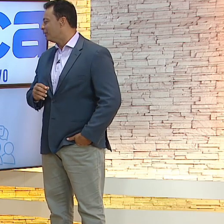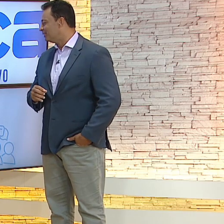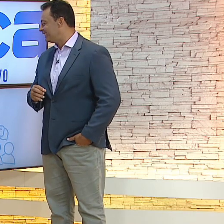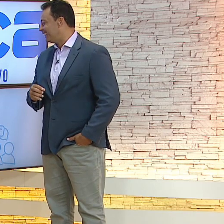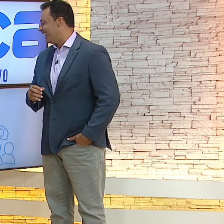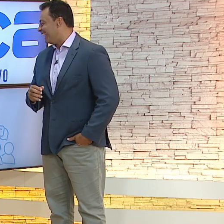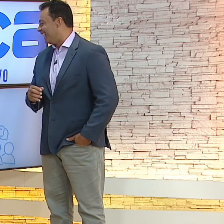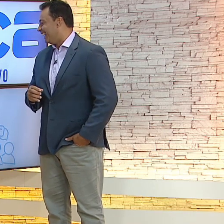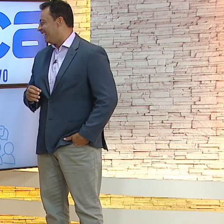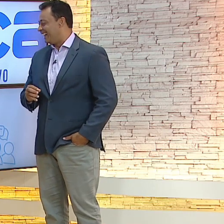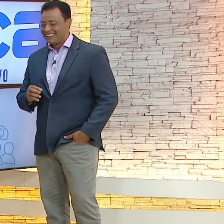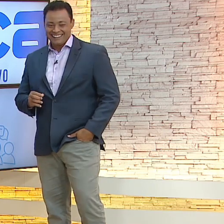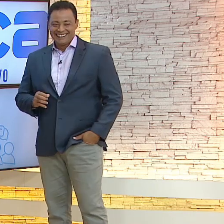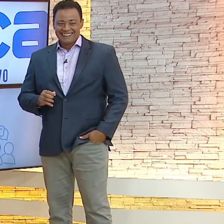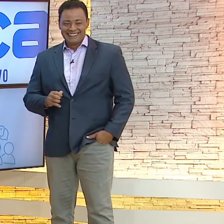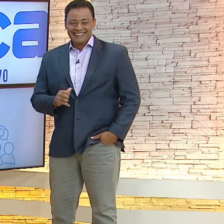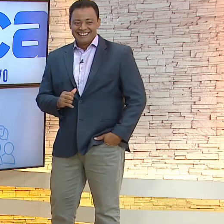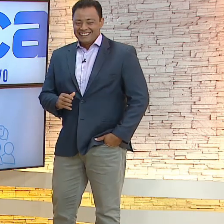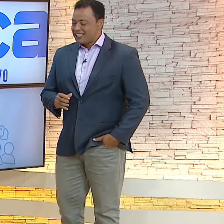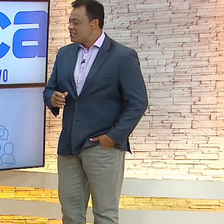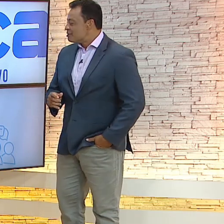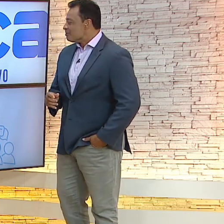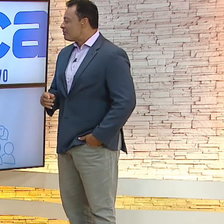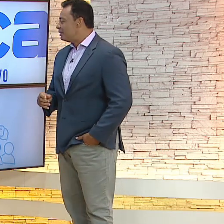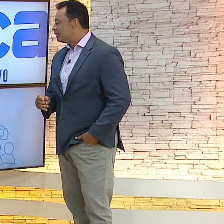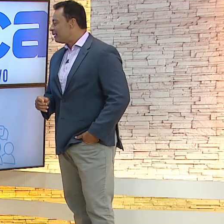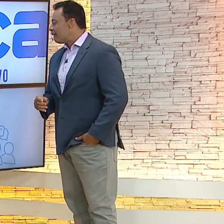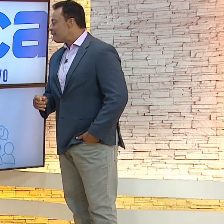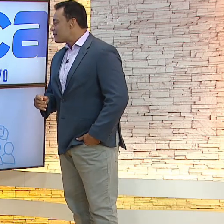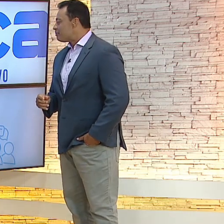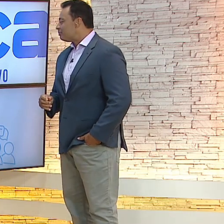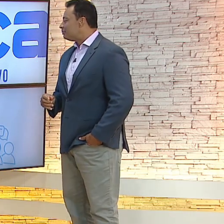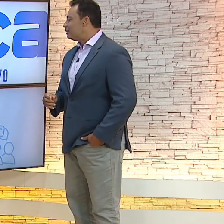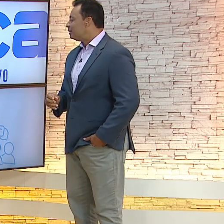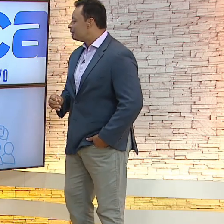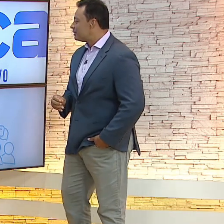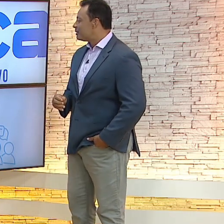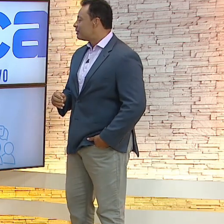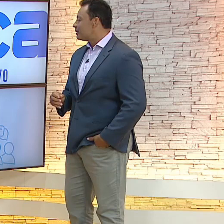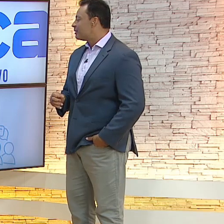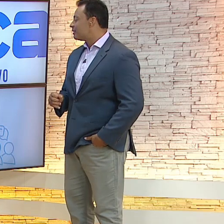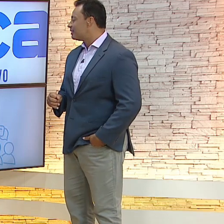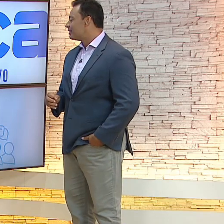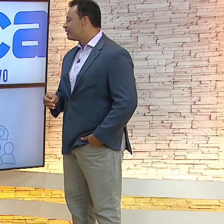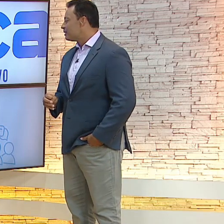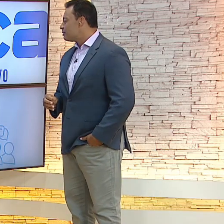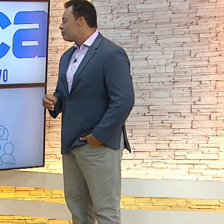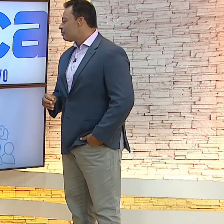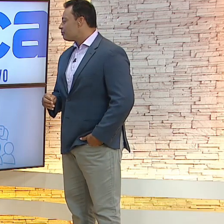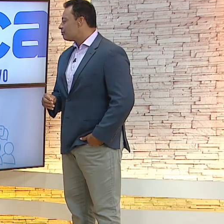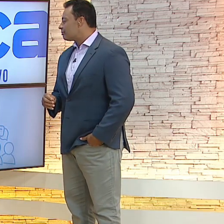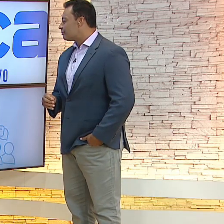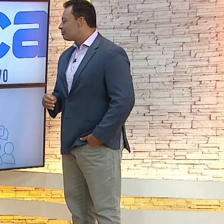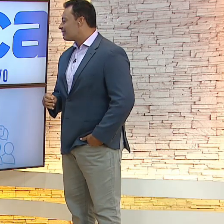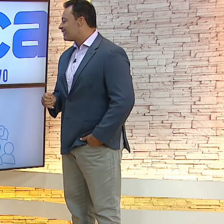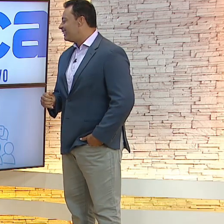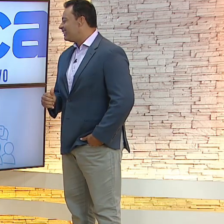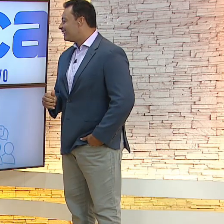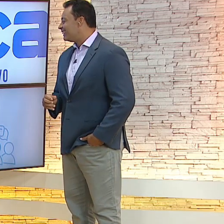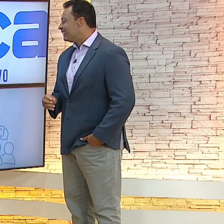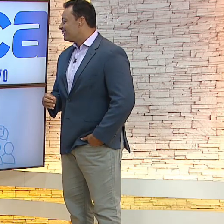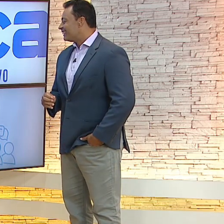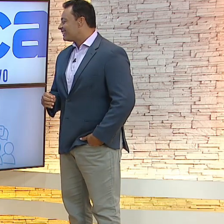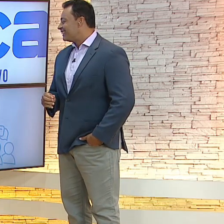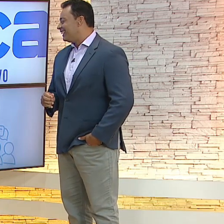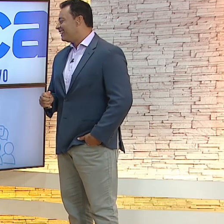amam já a agora foi ele podia ter dado uma valorizada por ter dado uma foi reclamado dos aliados a idéia é depois podermos